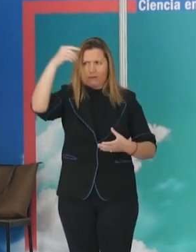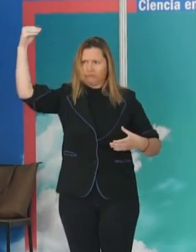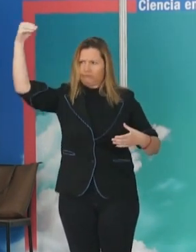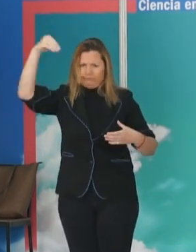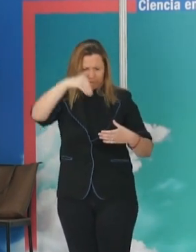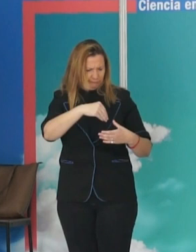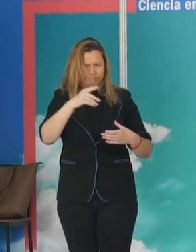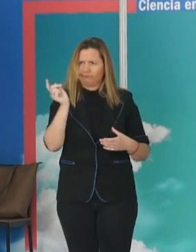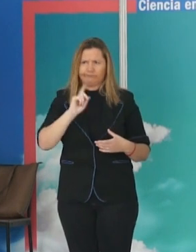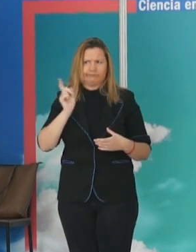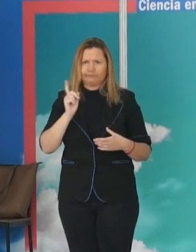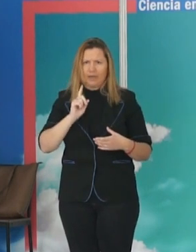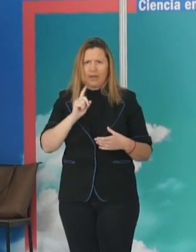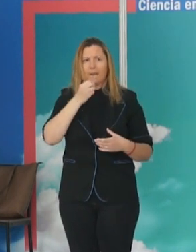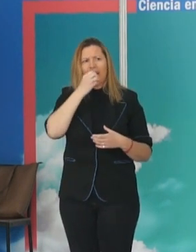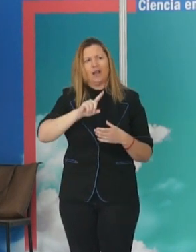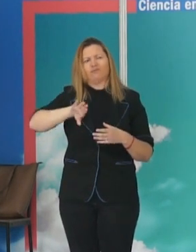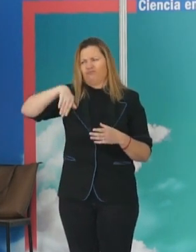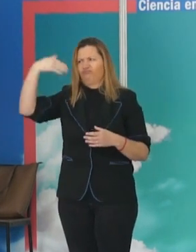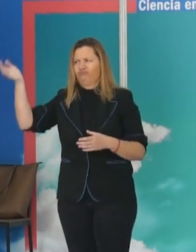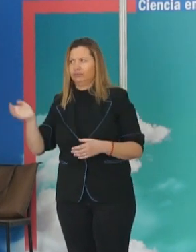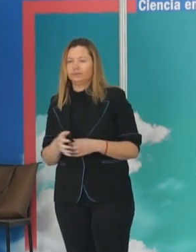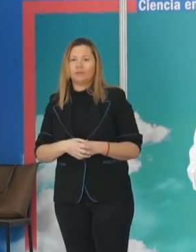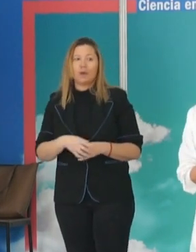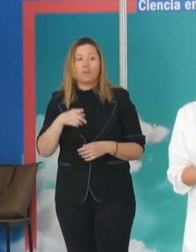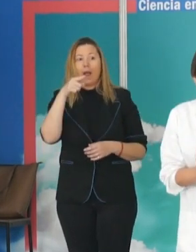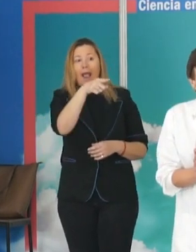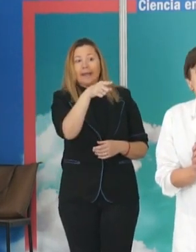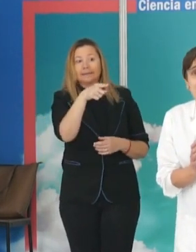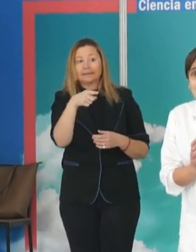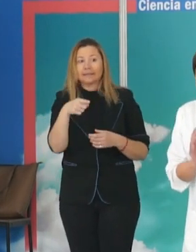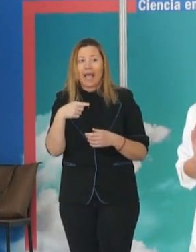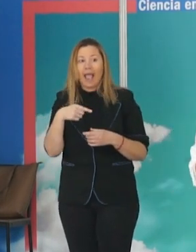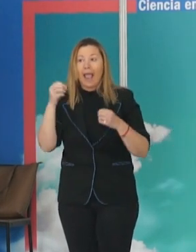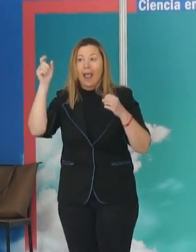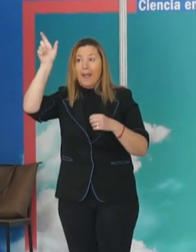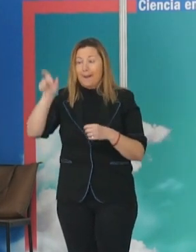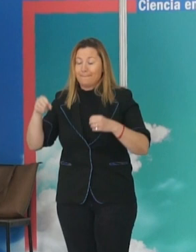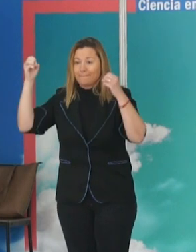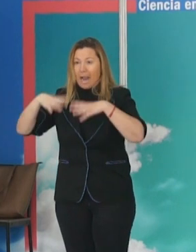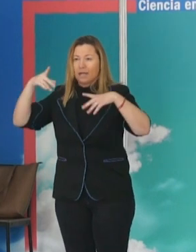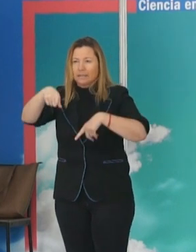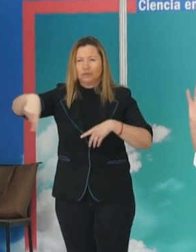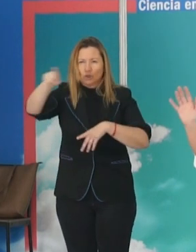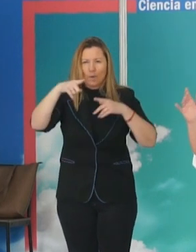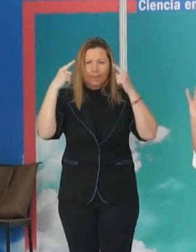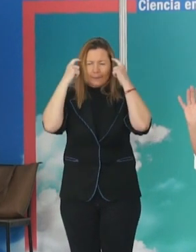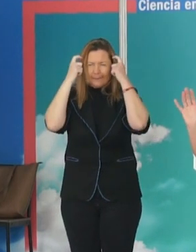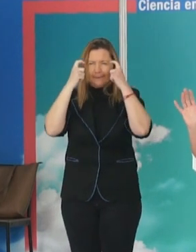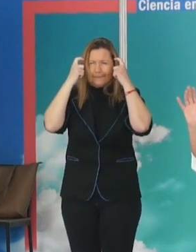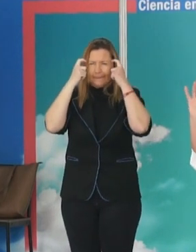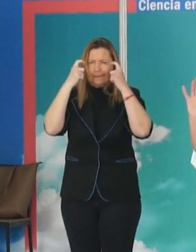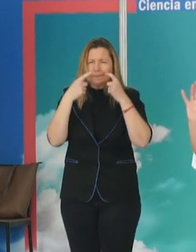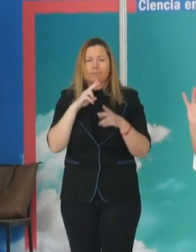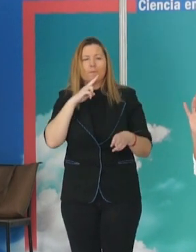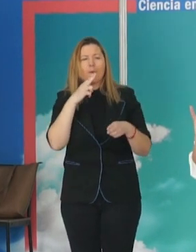restillo, que aquí iba a estar como mejor. ¿Vale? Pues aquí tengo yo a mi genio, así que nos vamos a concentrar todos, vamos a intentar